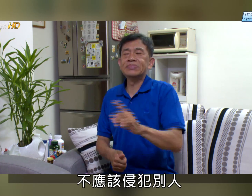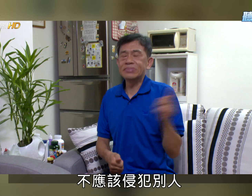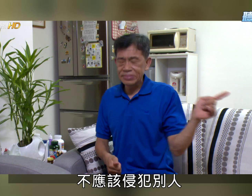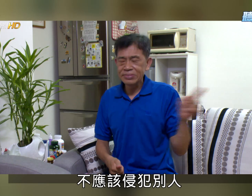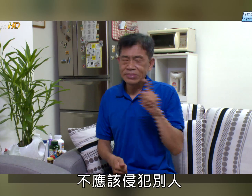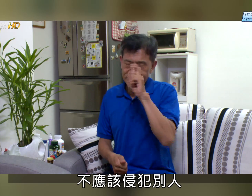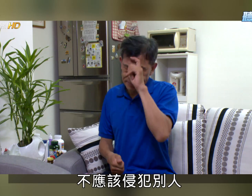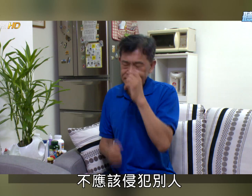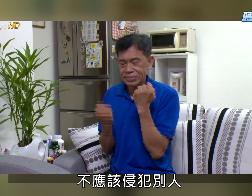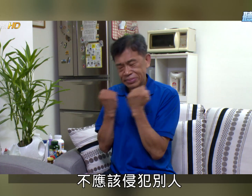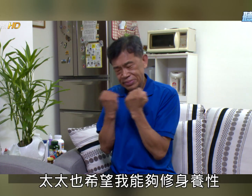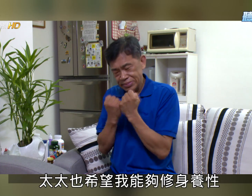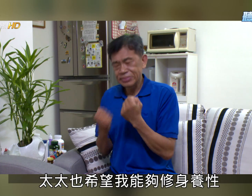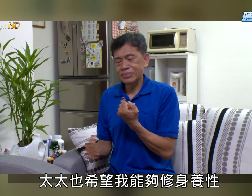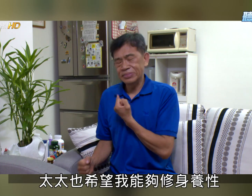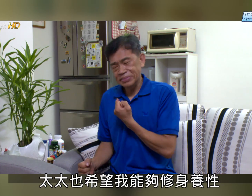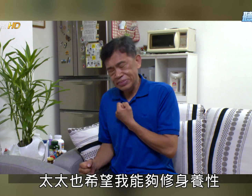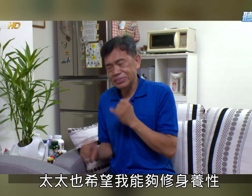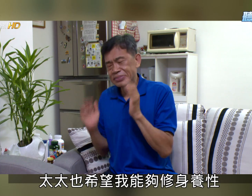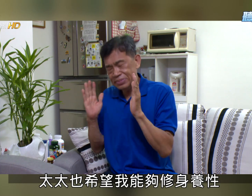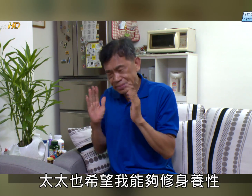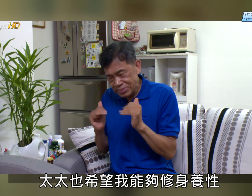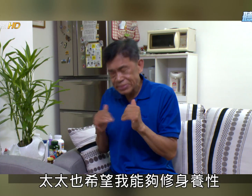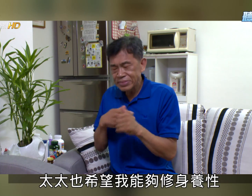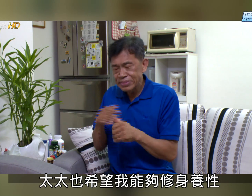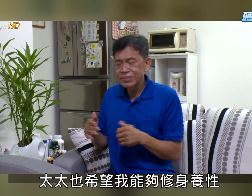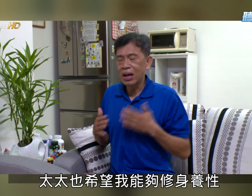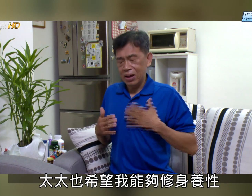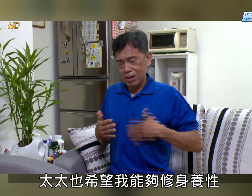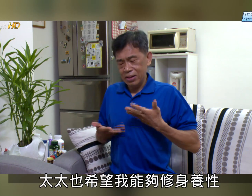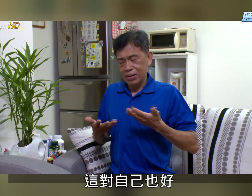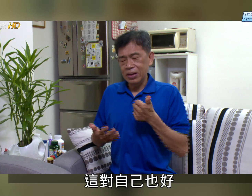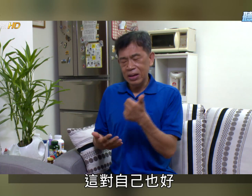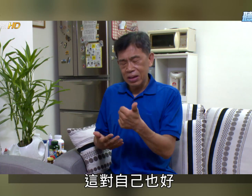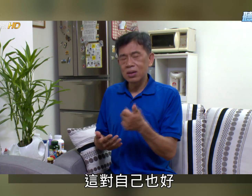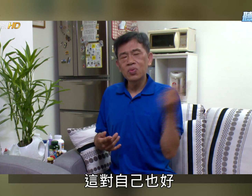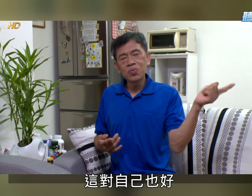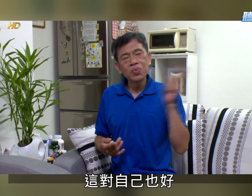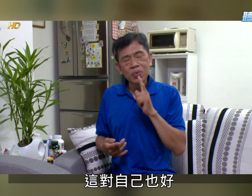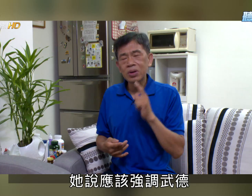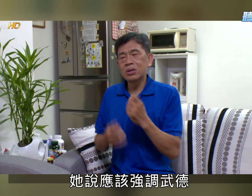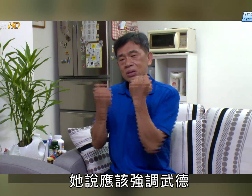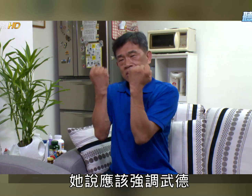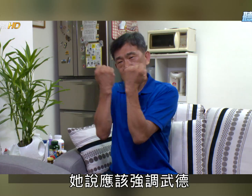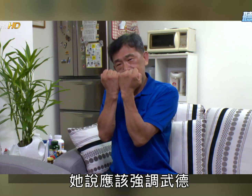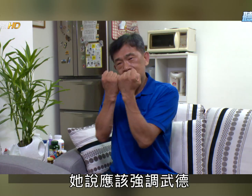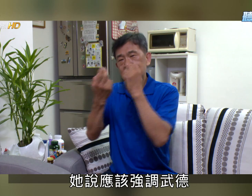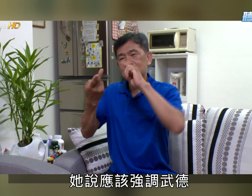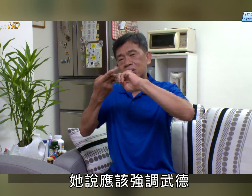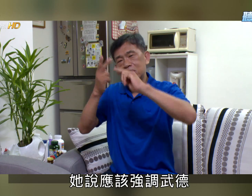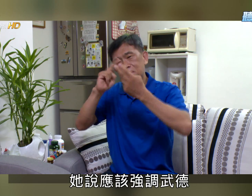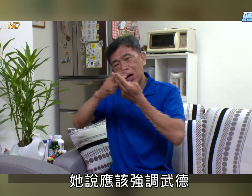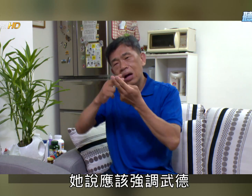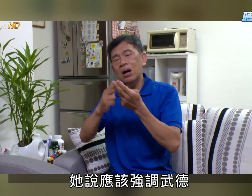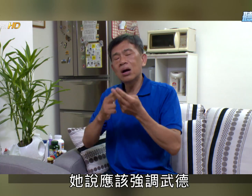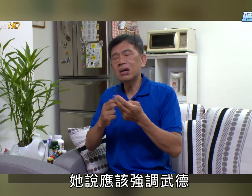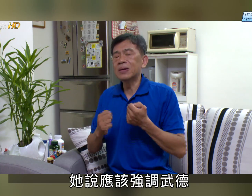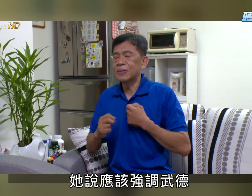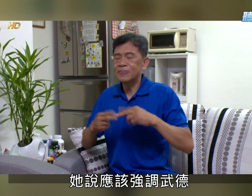人，太太也希望我能够修身养性，这对自己也好，她说应该强调武德，